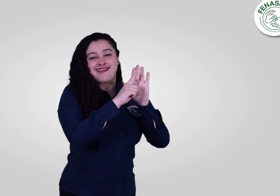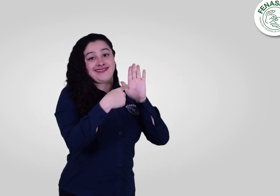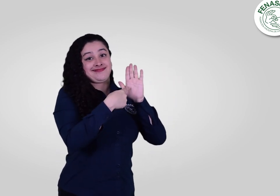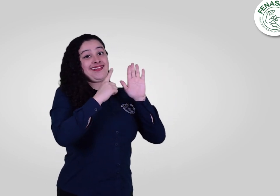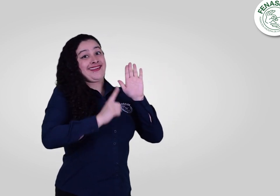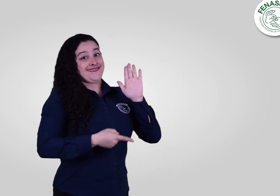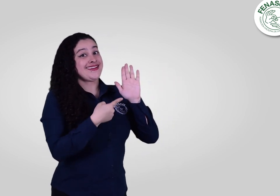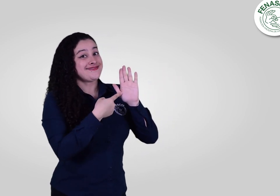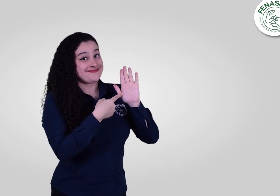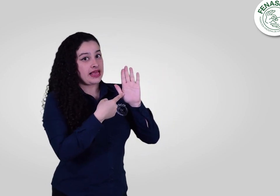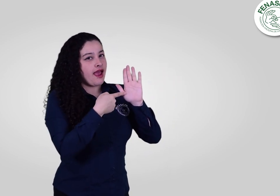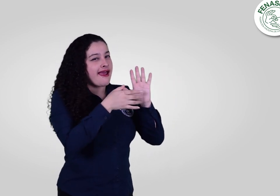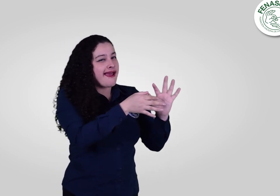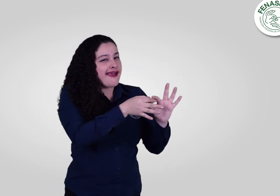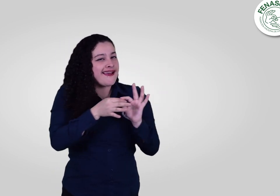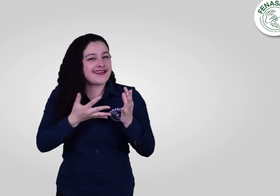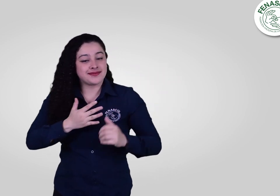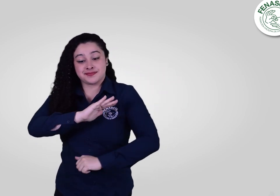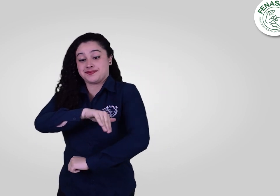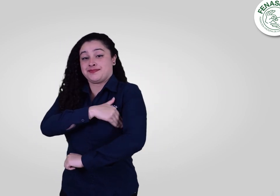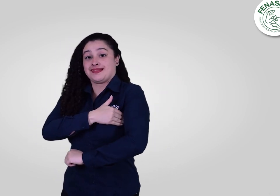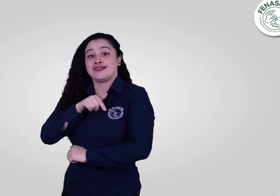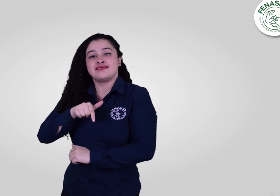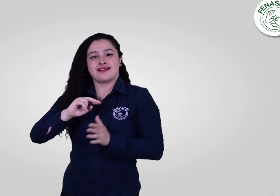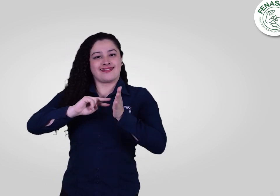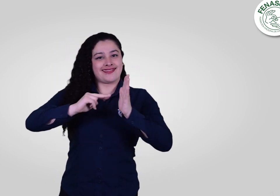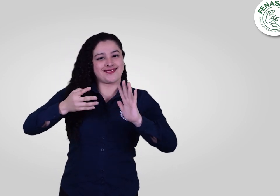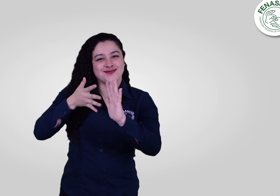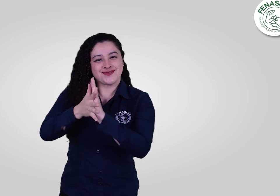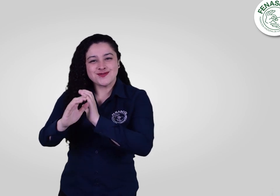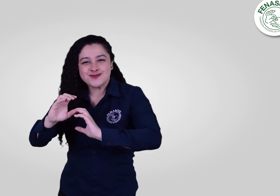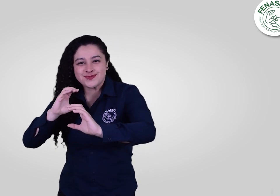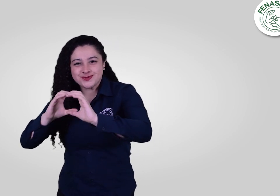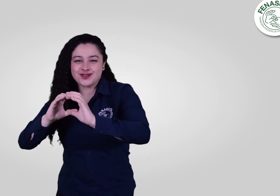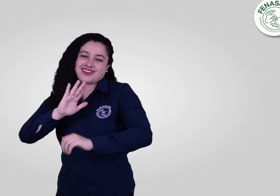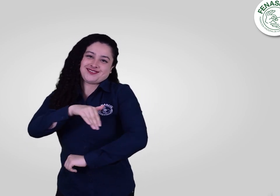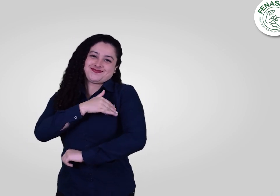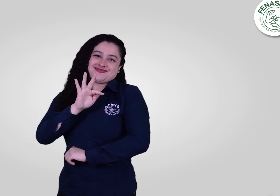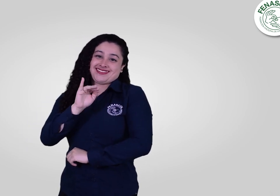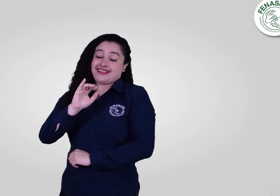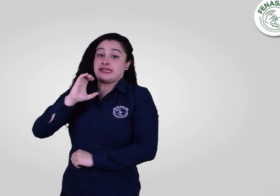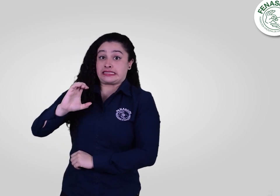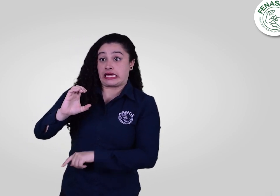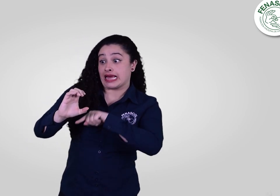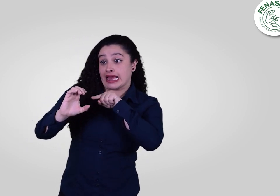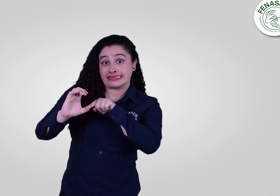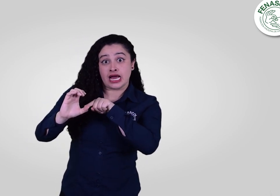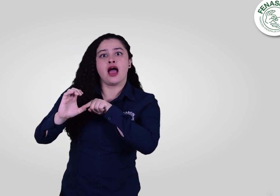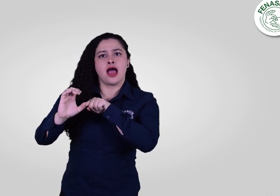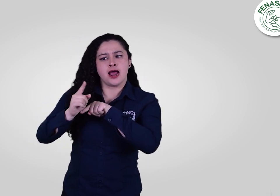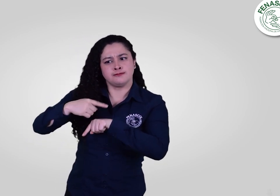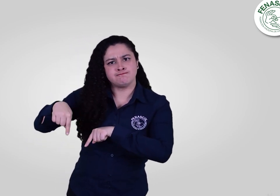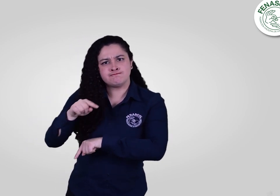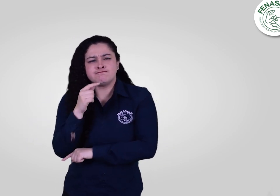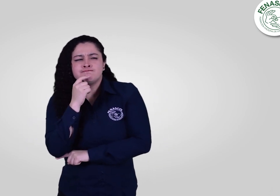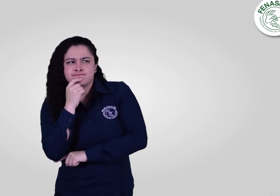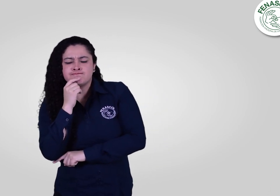el Ministerio de tecnologías de la información y las comunicaciones mintic es la entidad que